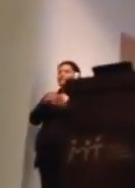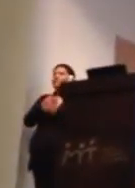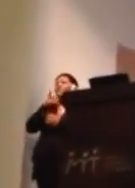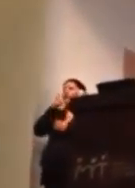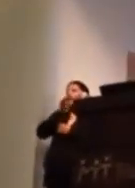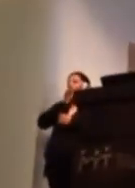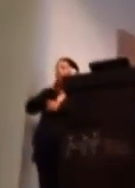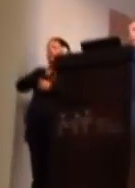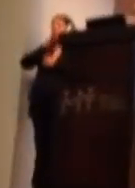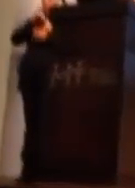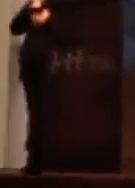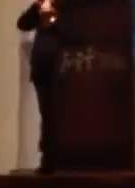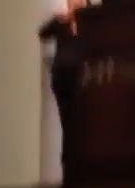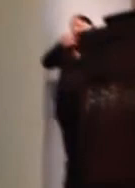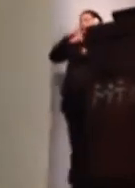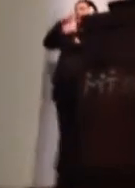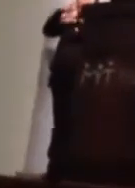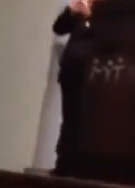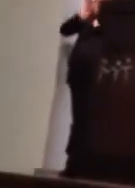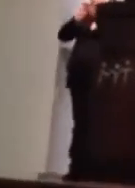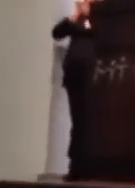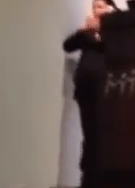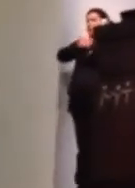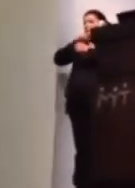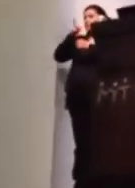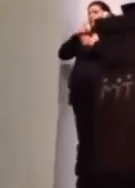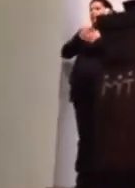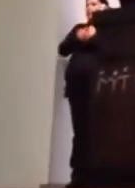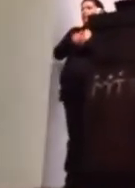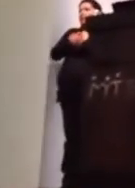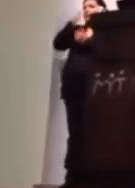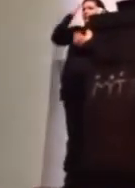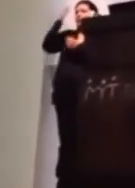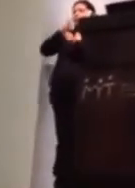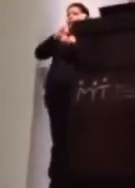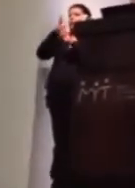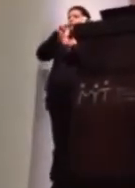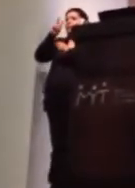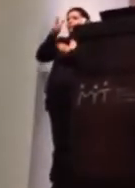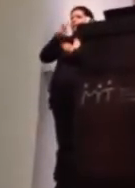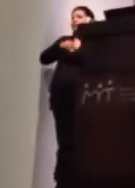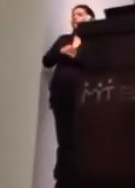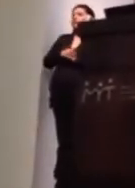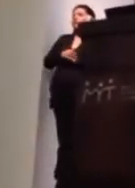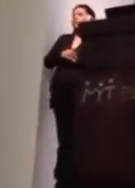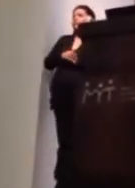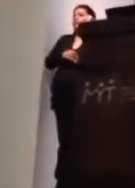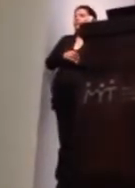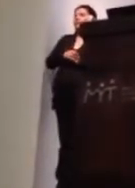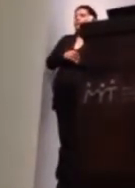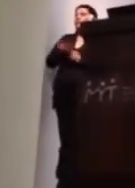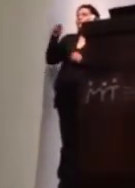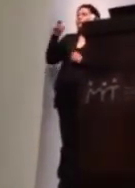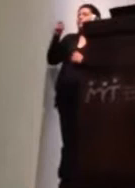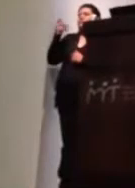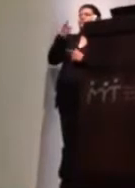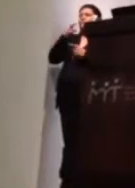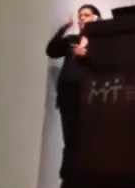de un niño que tiene una habilidad especial para la memoria visual, que no es muy